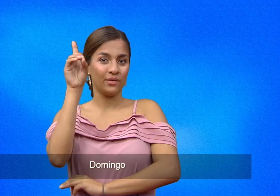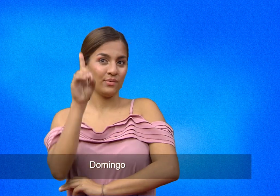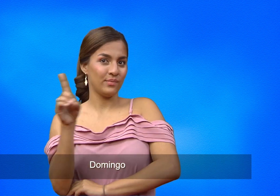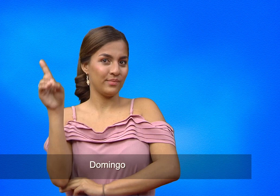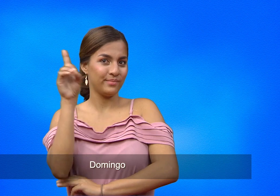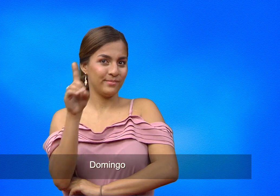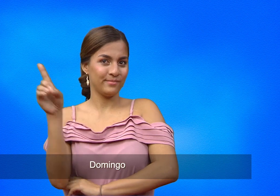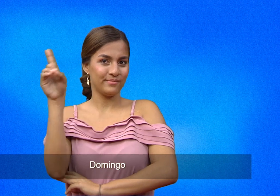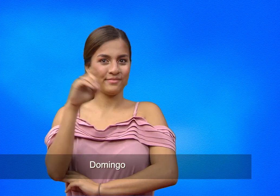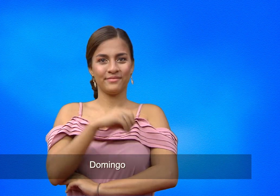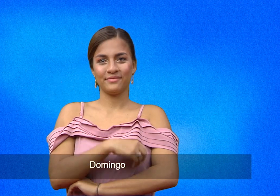domingo